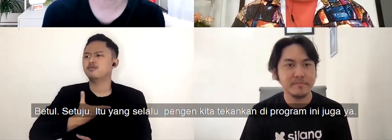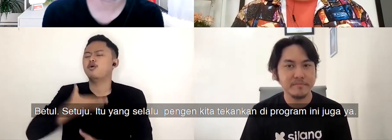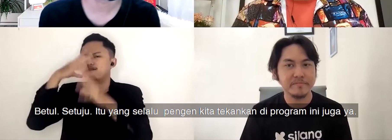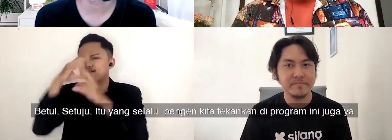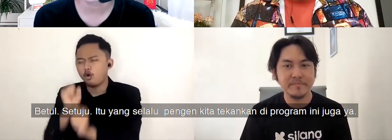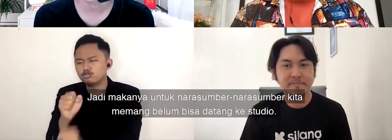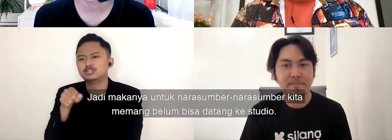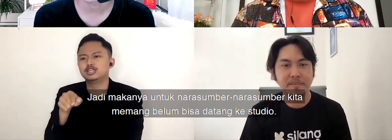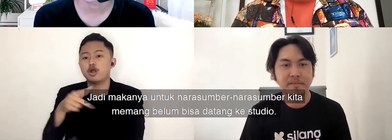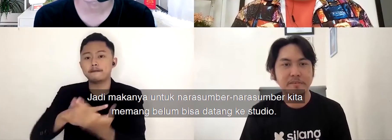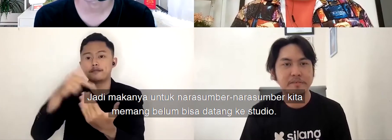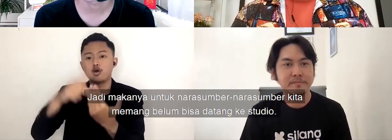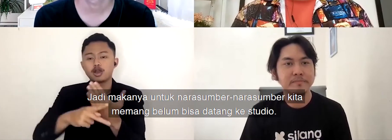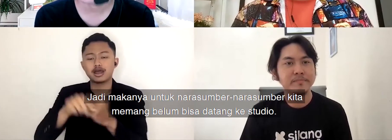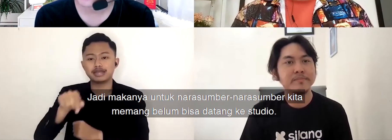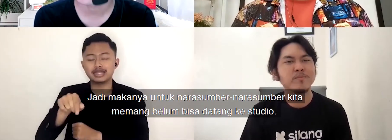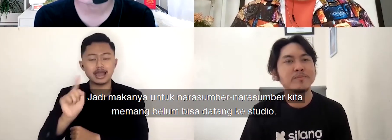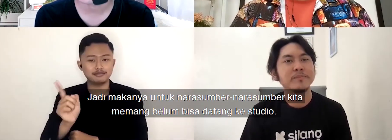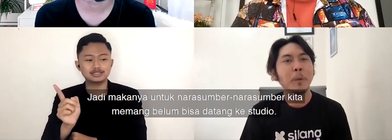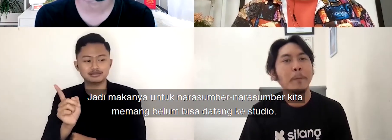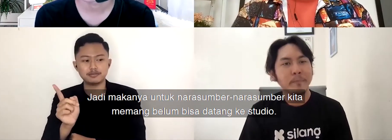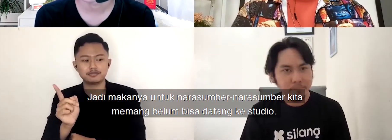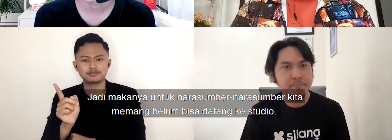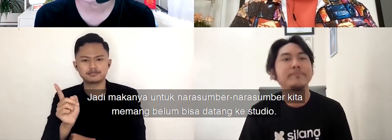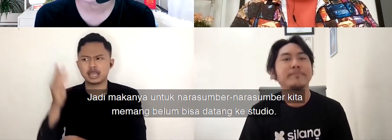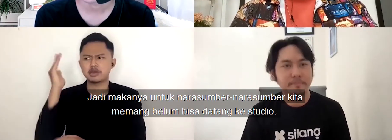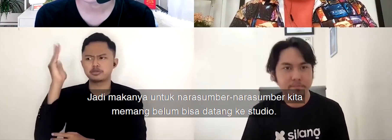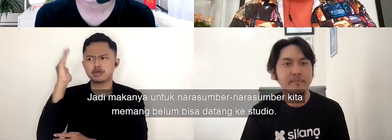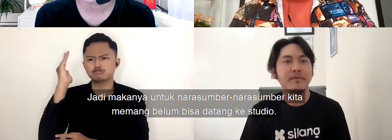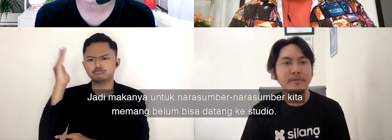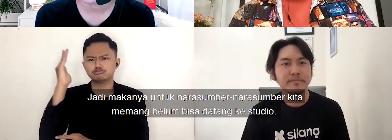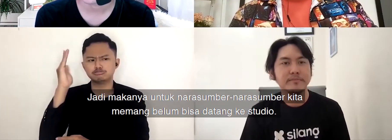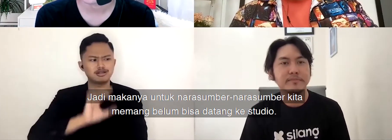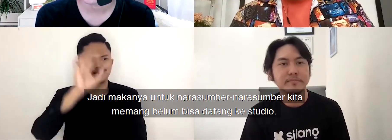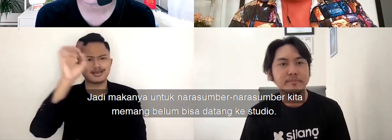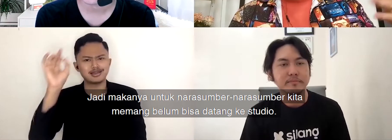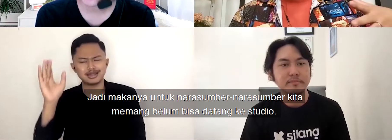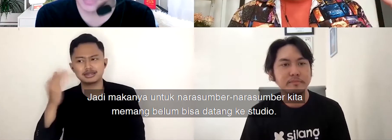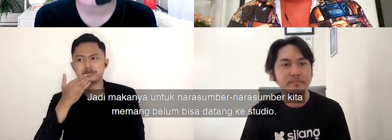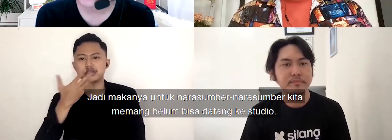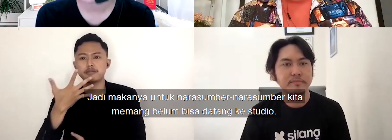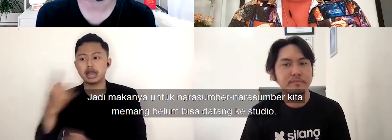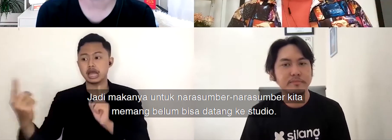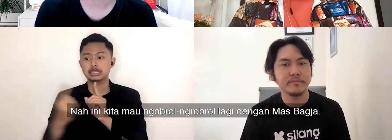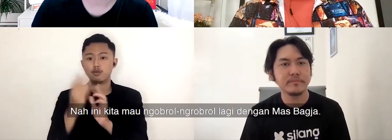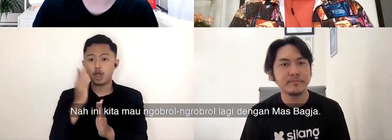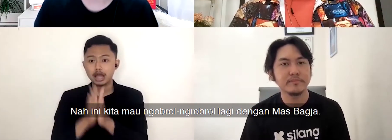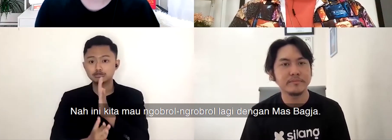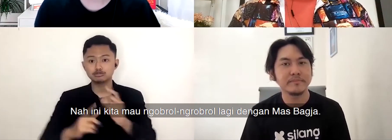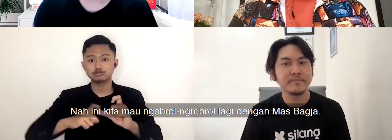program ini juga ya jadi makanya untuk narasumber narasumber kita juga memang belum bisa semuanya untuk datang ke studio